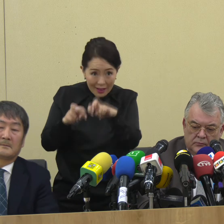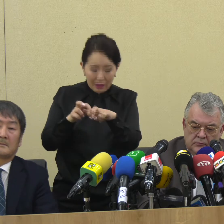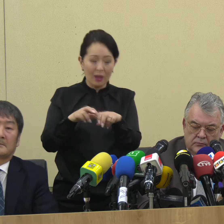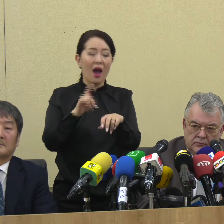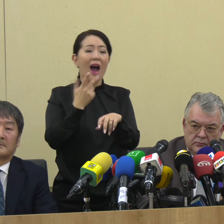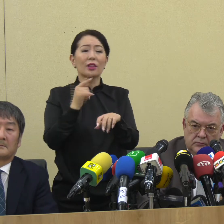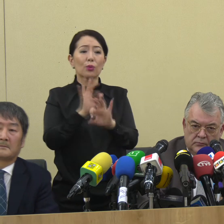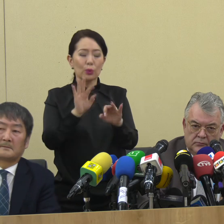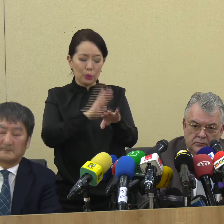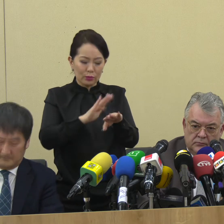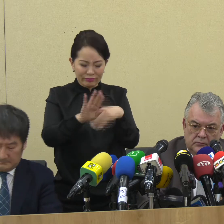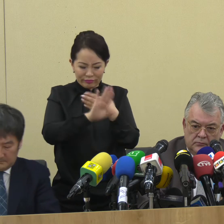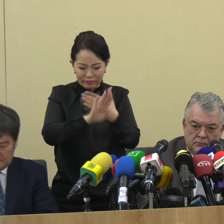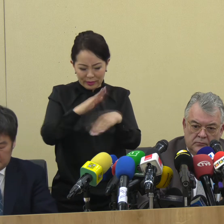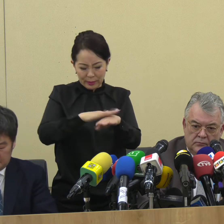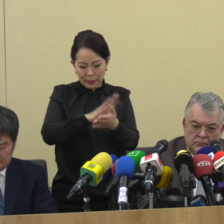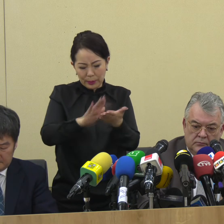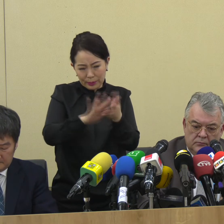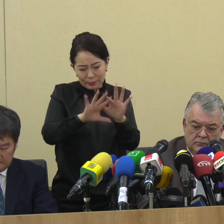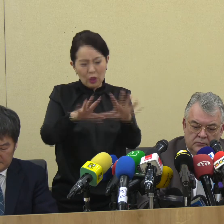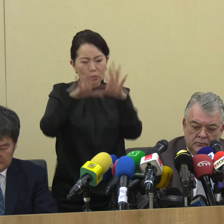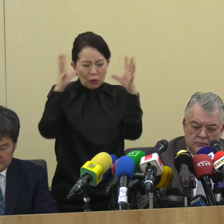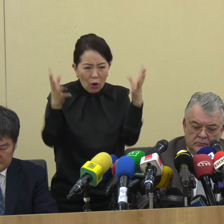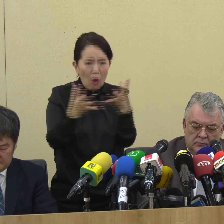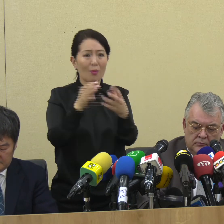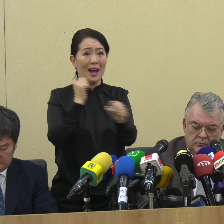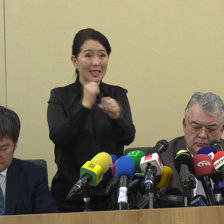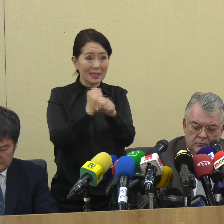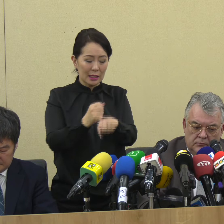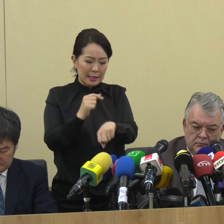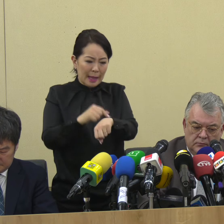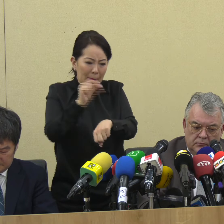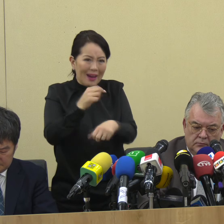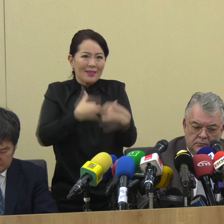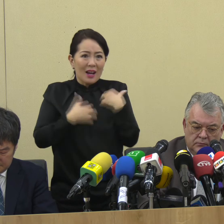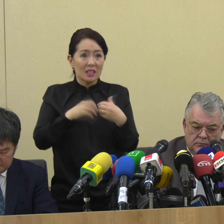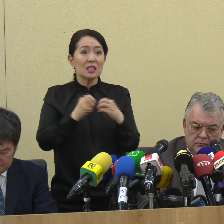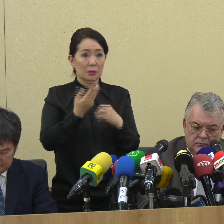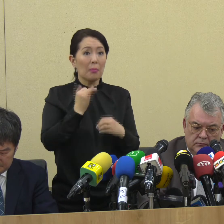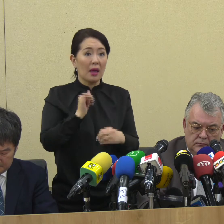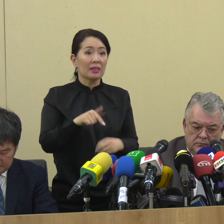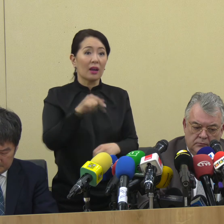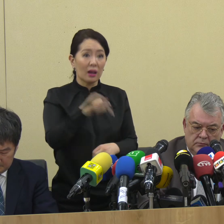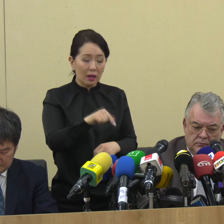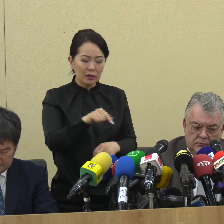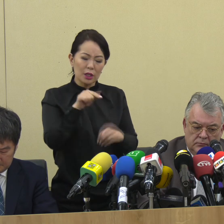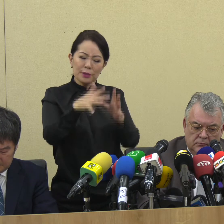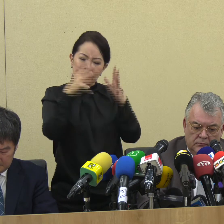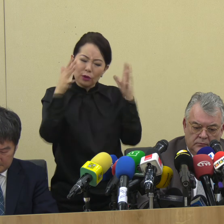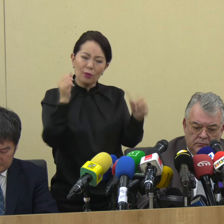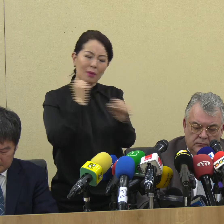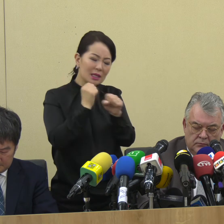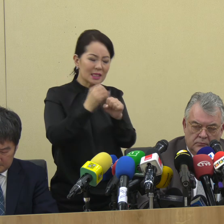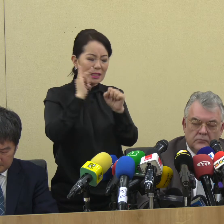хийх, тэгээ хавтлын хавтал гэдэг ийм нүсэр их ажлыг маш богино хугацаанд хийдэг. Тэгэд энэ их ажлыг одоо